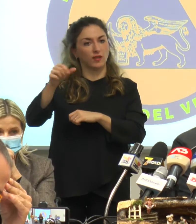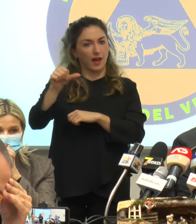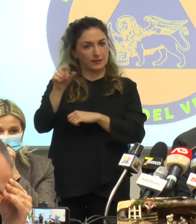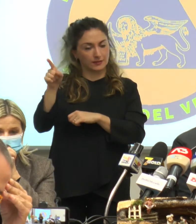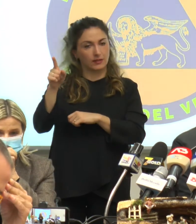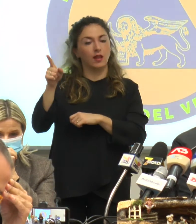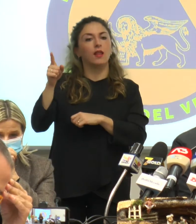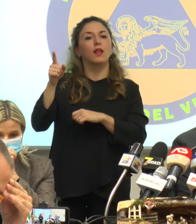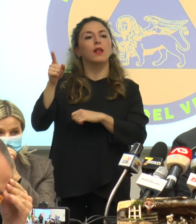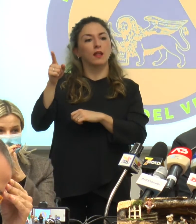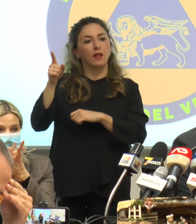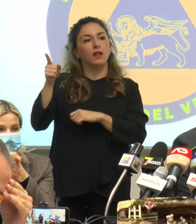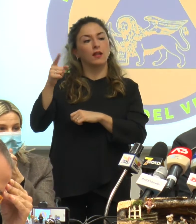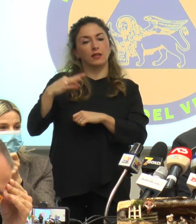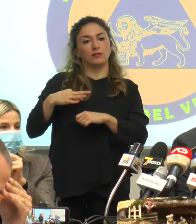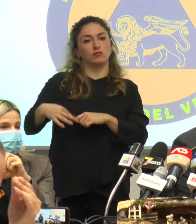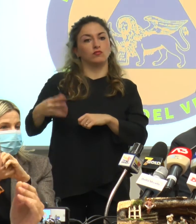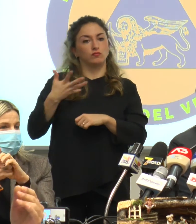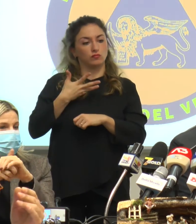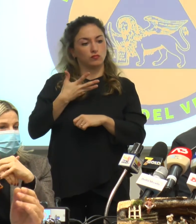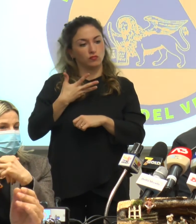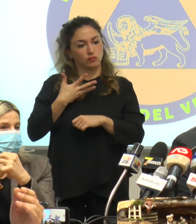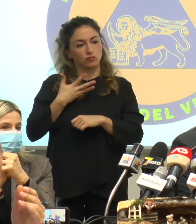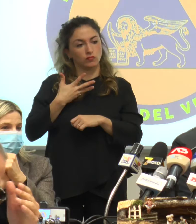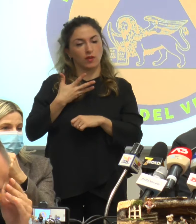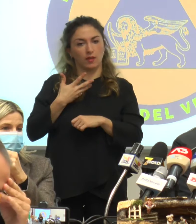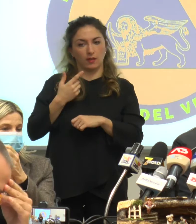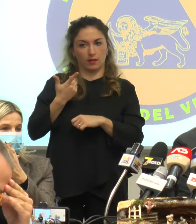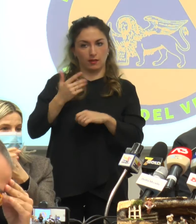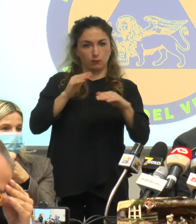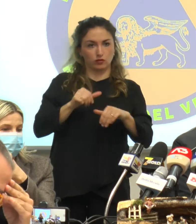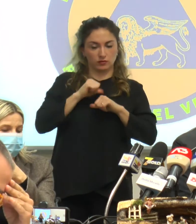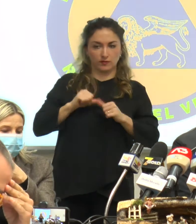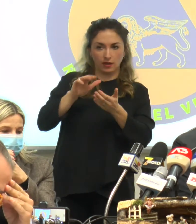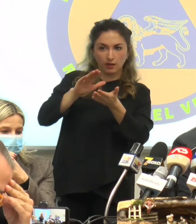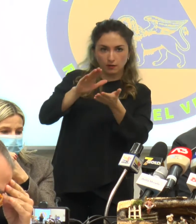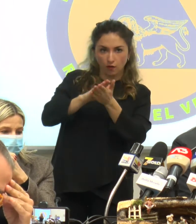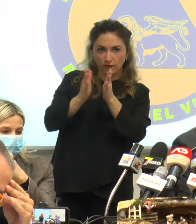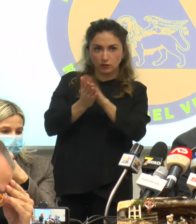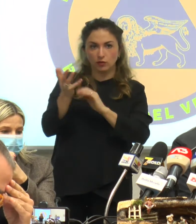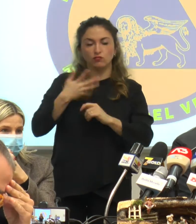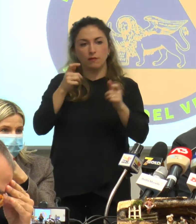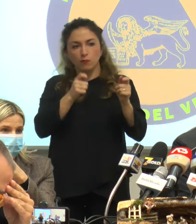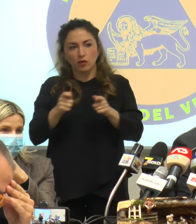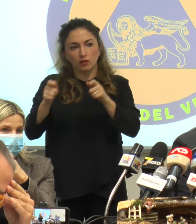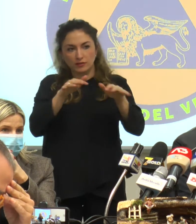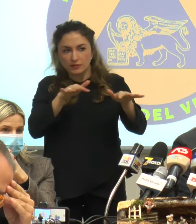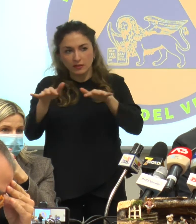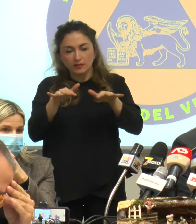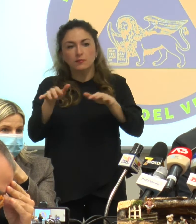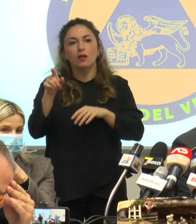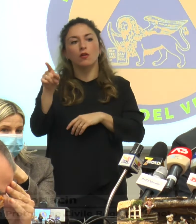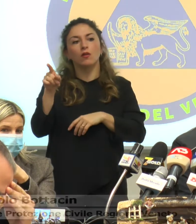l'istituto che ha una convenzione con noi, cioè noi abbiamo una convenzione con loro per il monitoraggio sismico, hanno una rete sismica molto